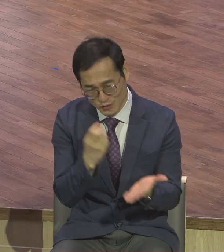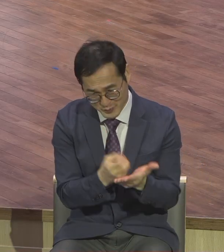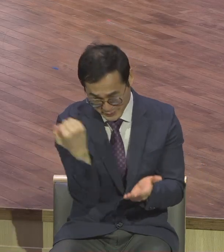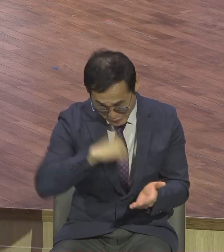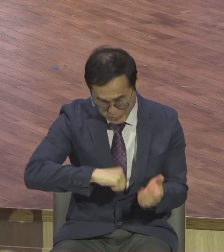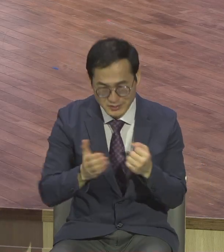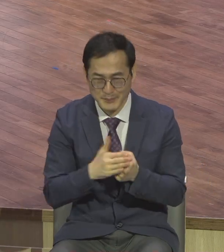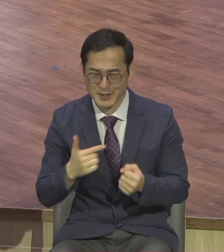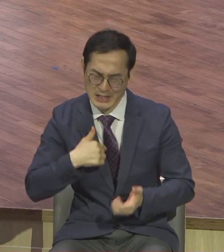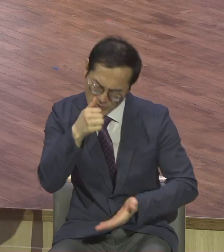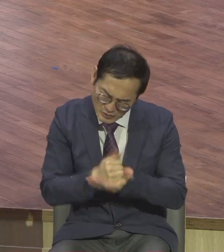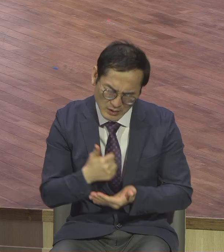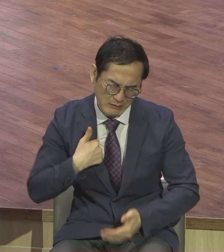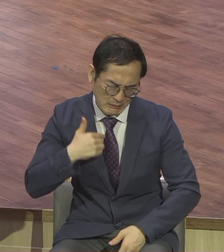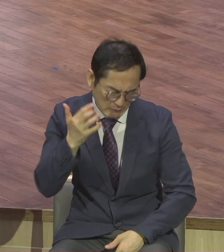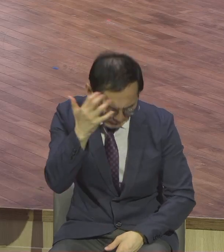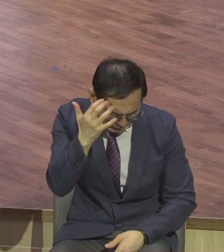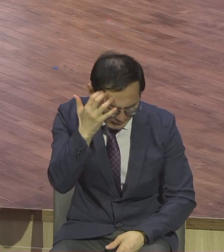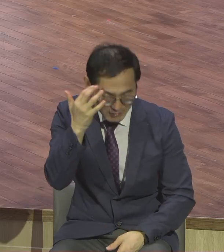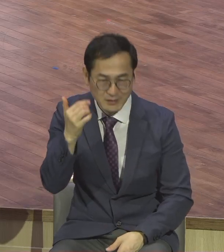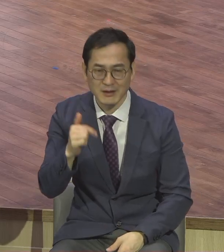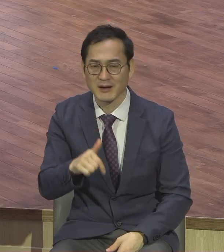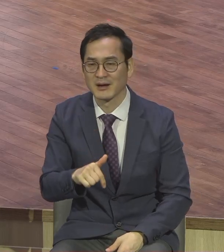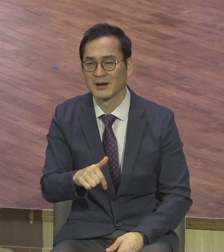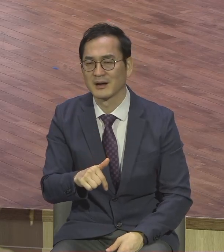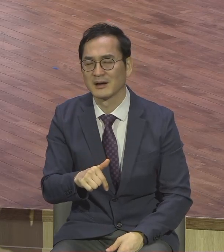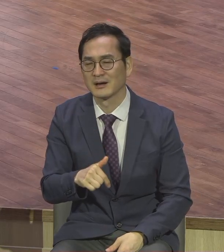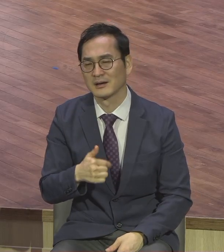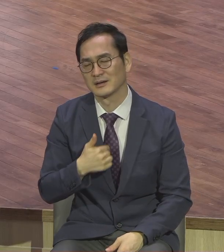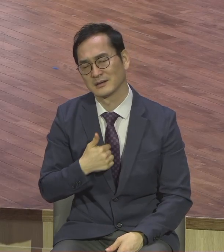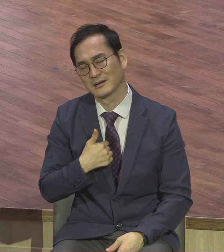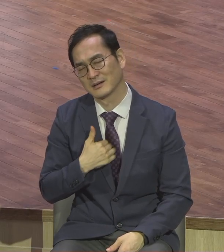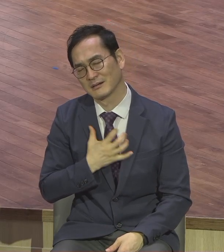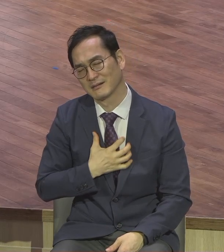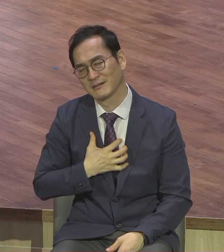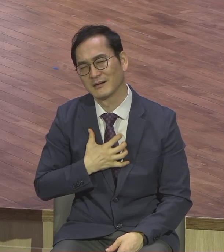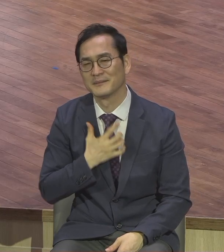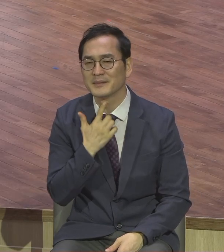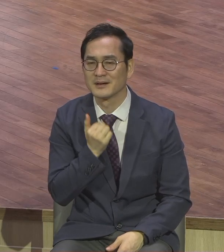율법을. 모든 부모님들 막 교회 전부 다.